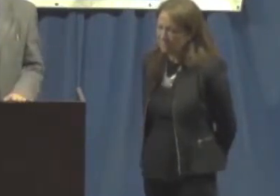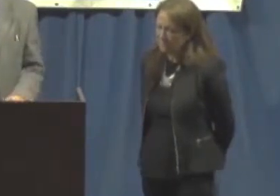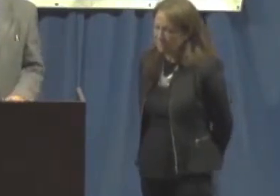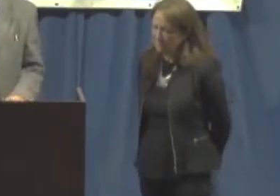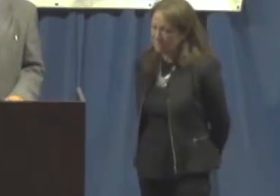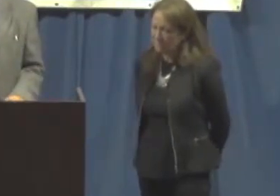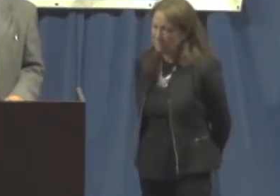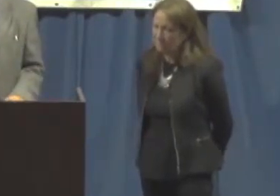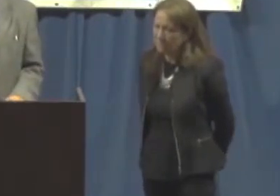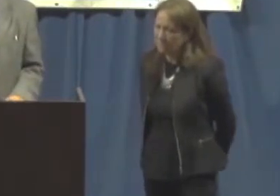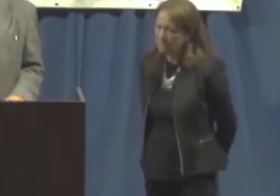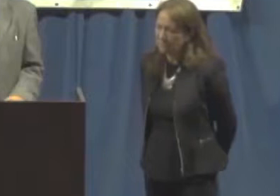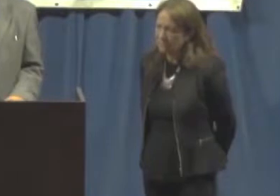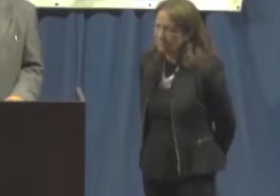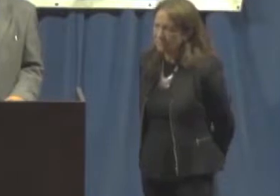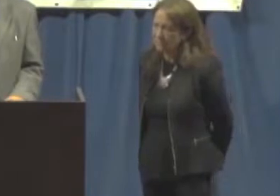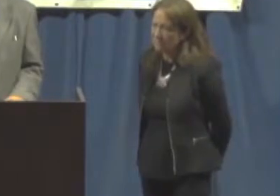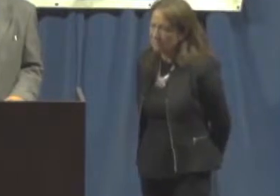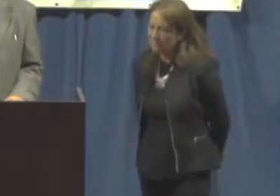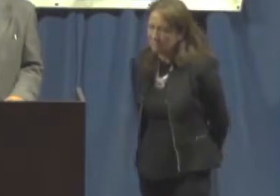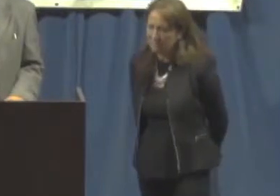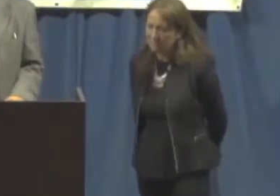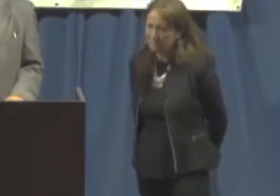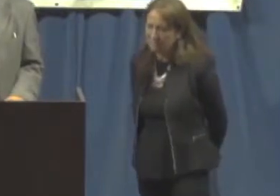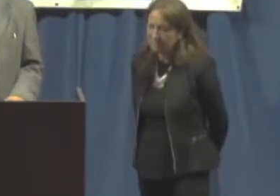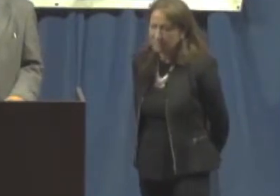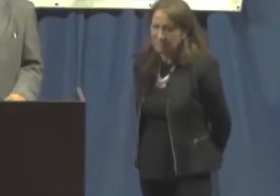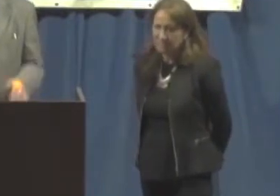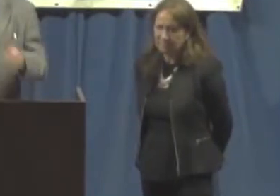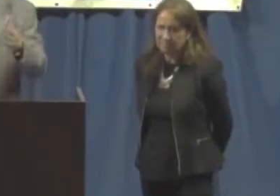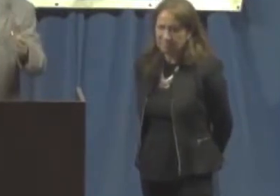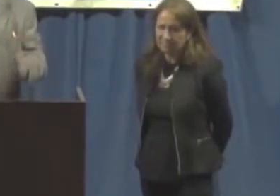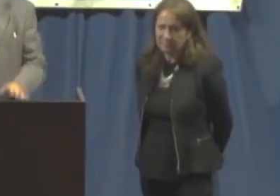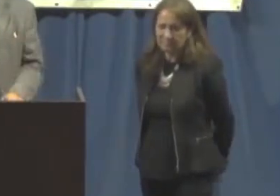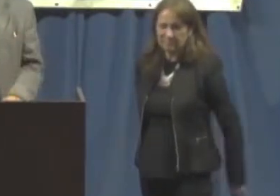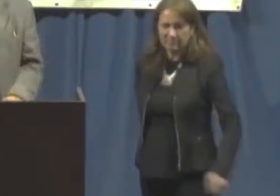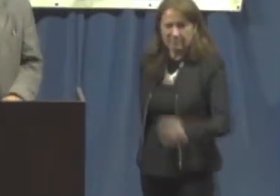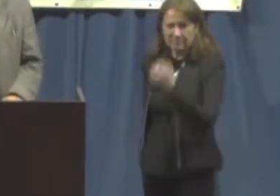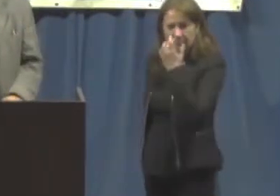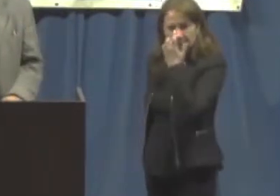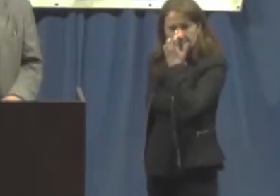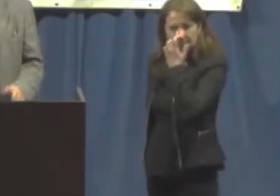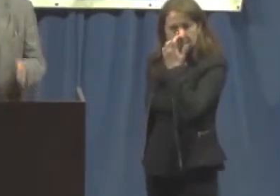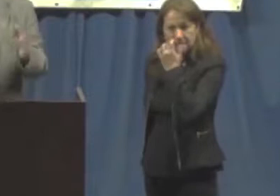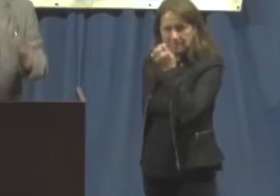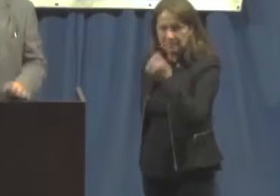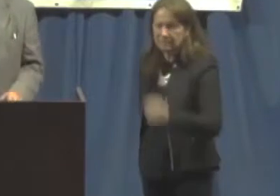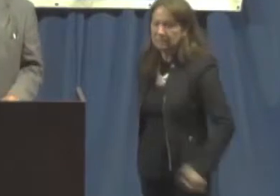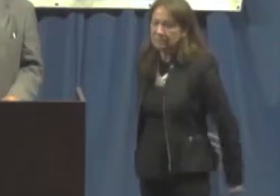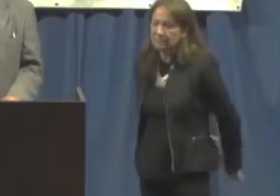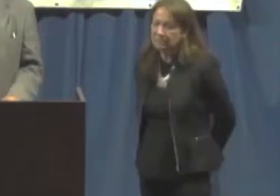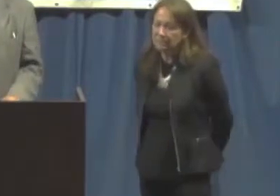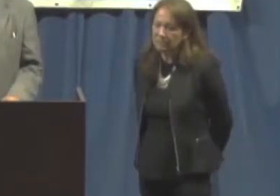poquito tiempo hemos elaborado unos documentos que los hemos enviado a cada la coalición